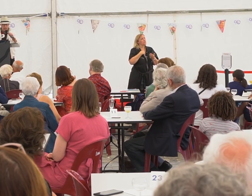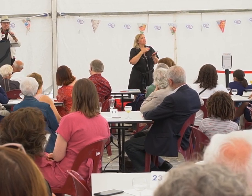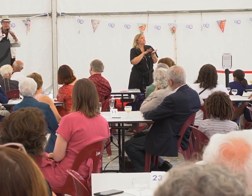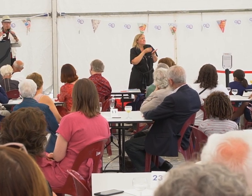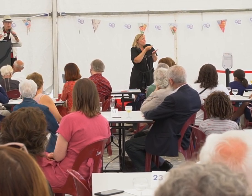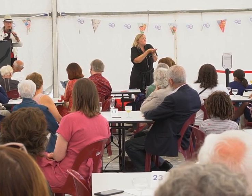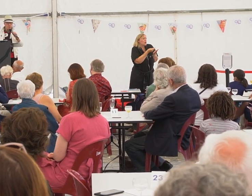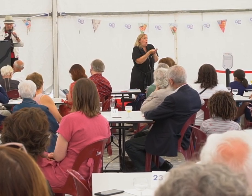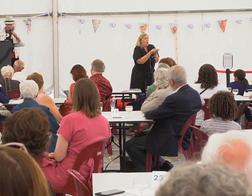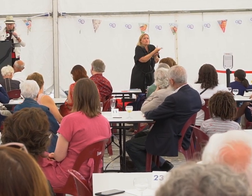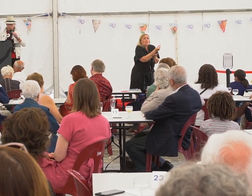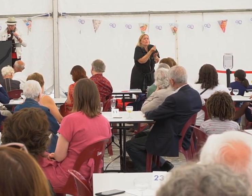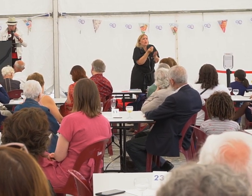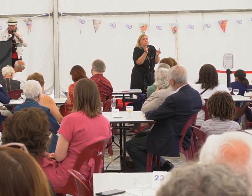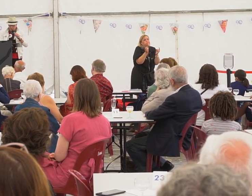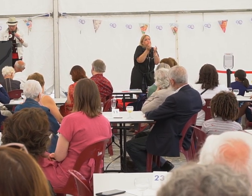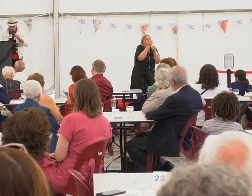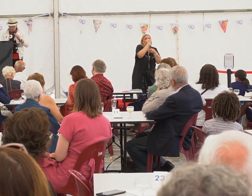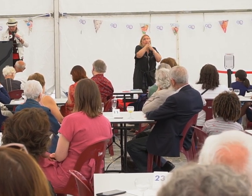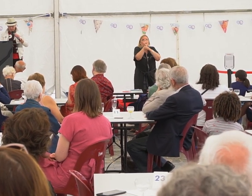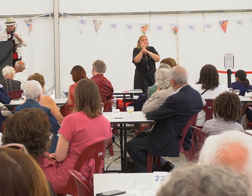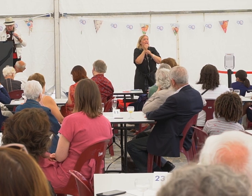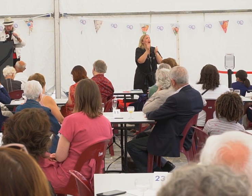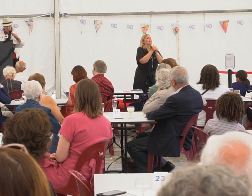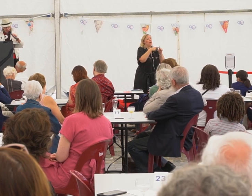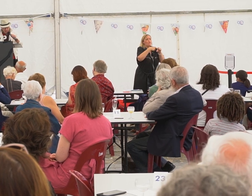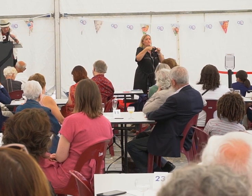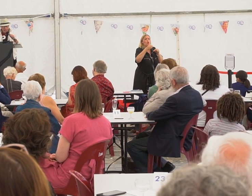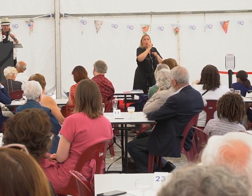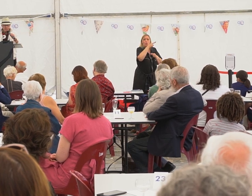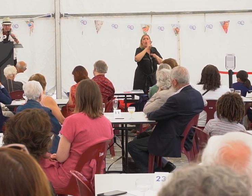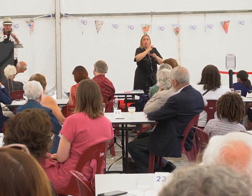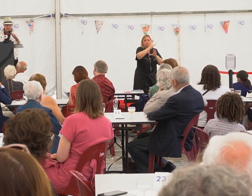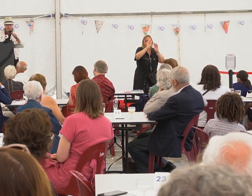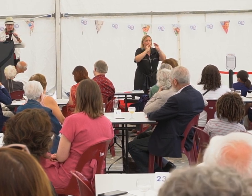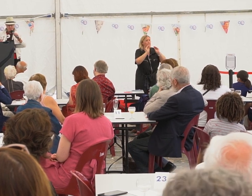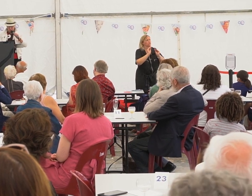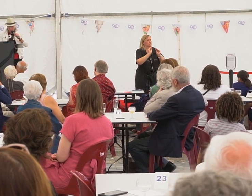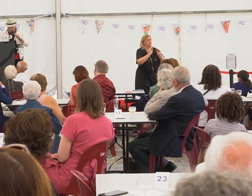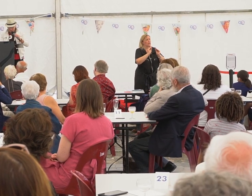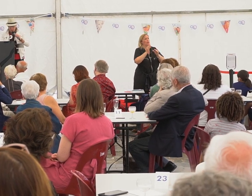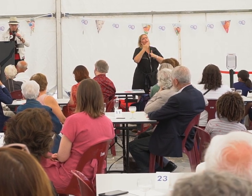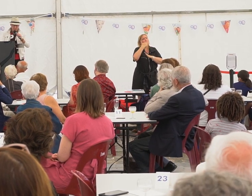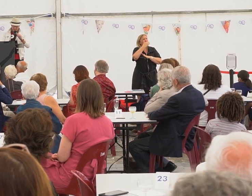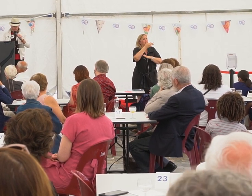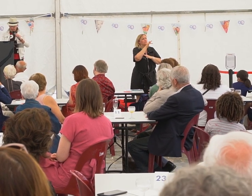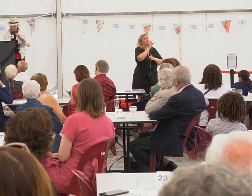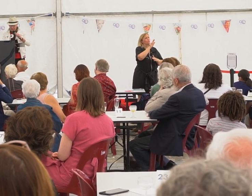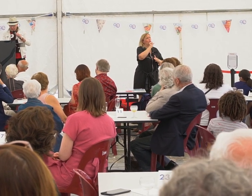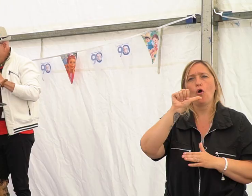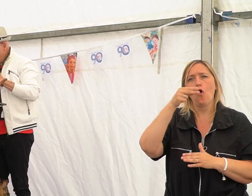valeur en la recouvrant dans des feuilles d'or. Je tiens à remercier François, son